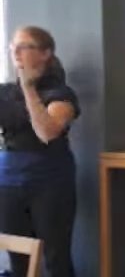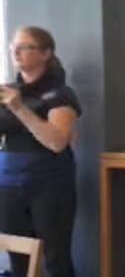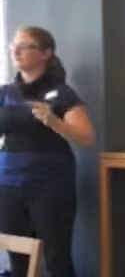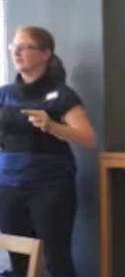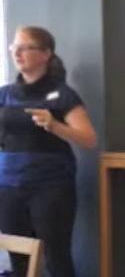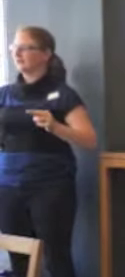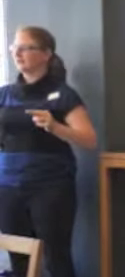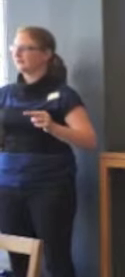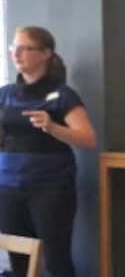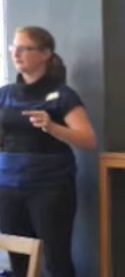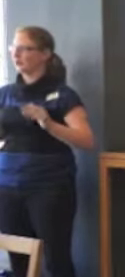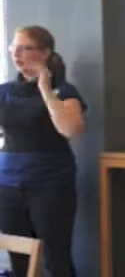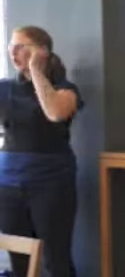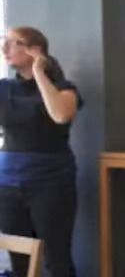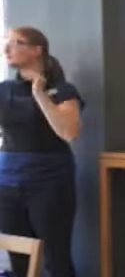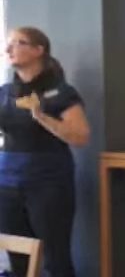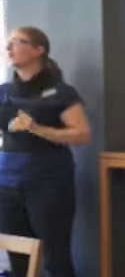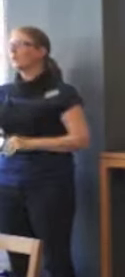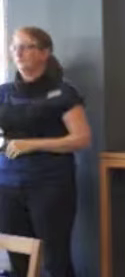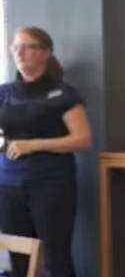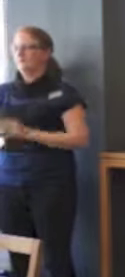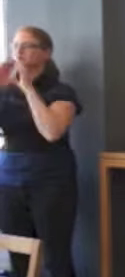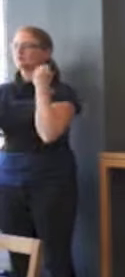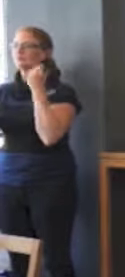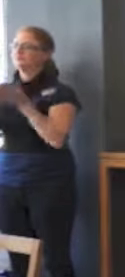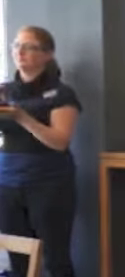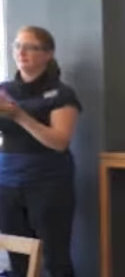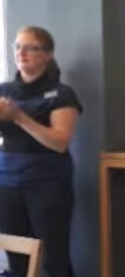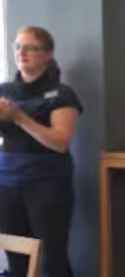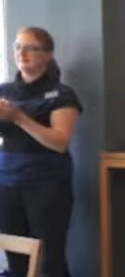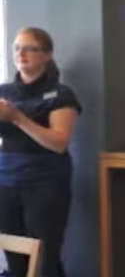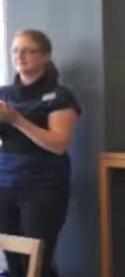mycket större eller högre kunskap om